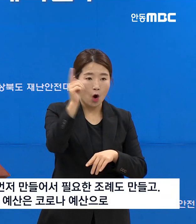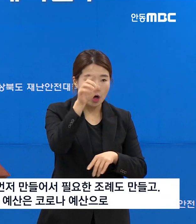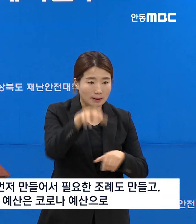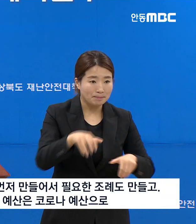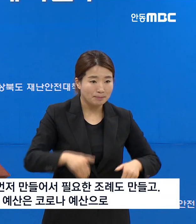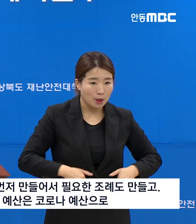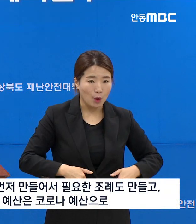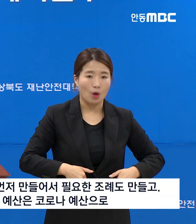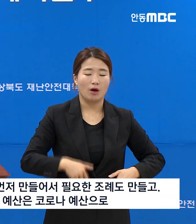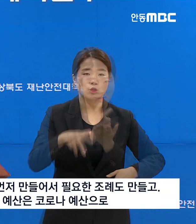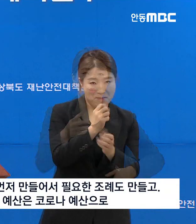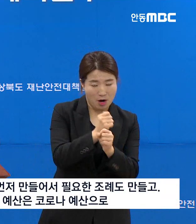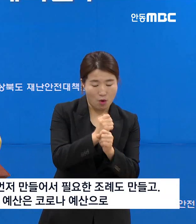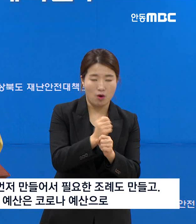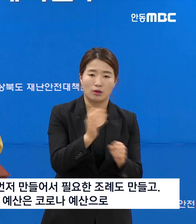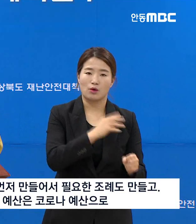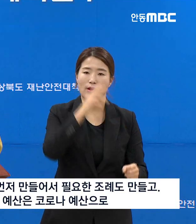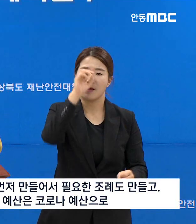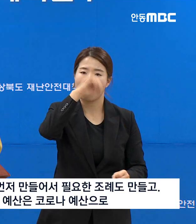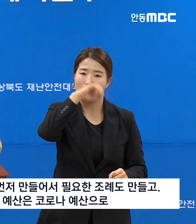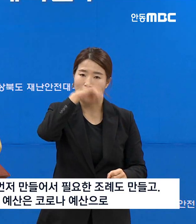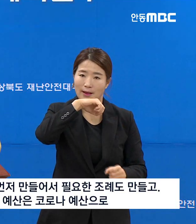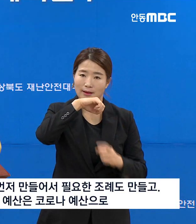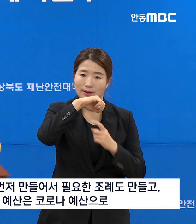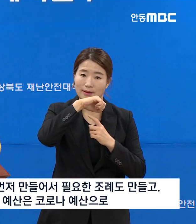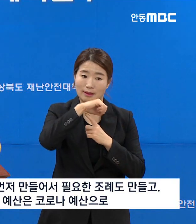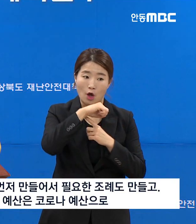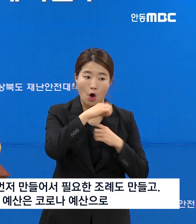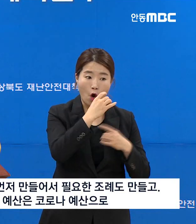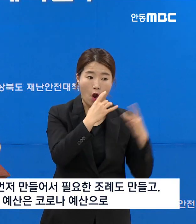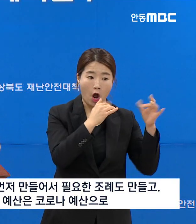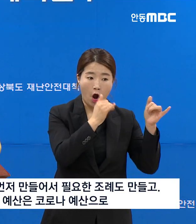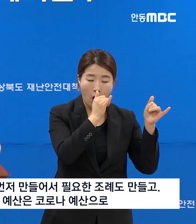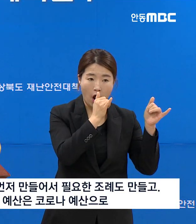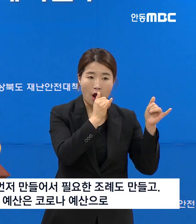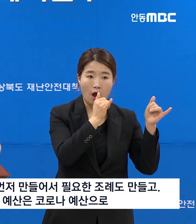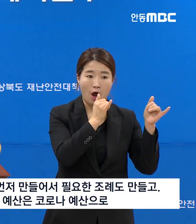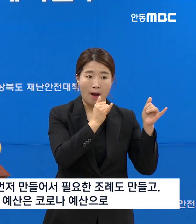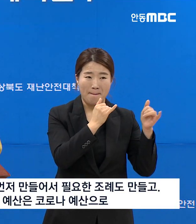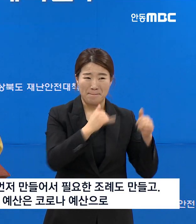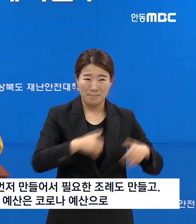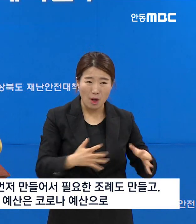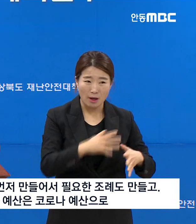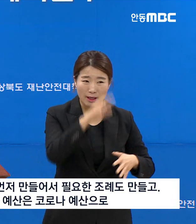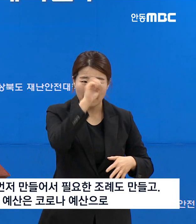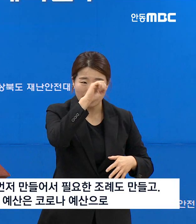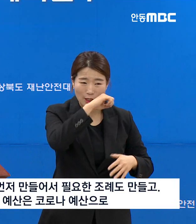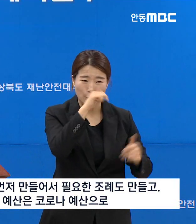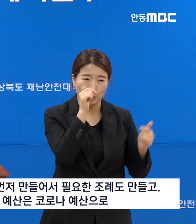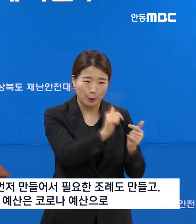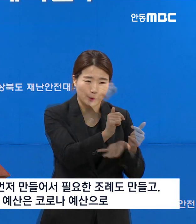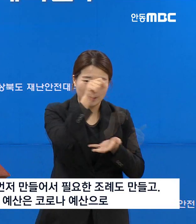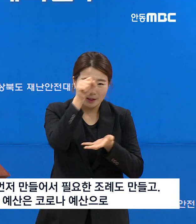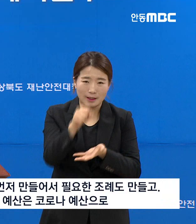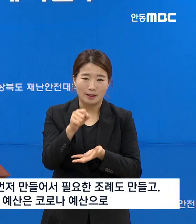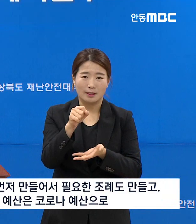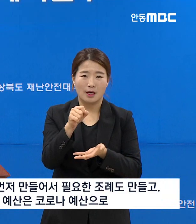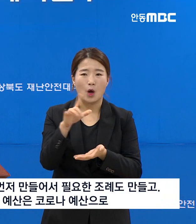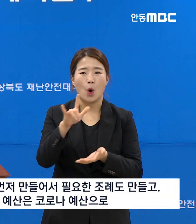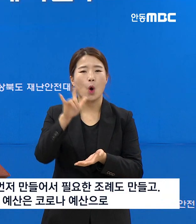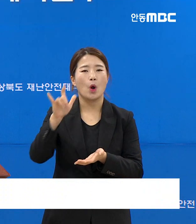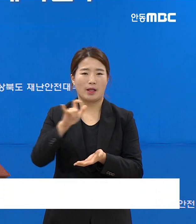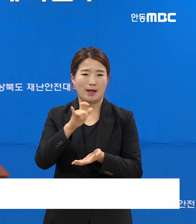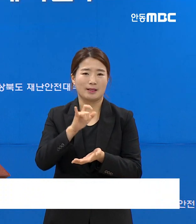필요한 조례도 만들고 예산도 기 있는 예산을 줄여가지고 불여불급한 예산을 이 추경을